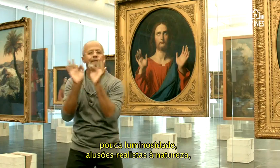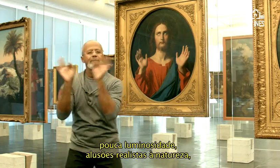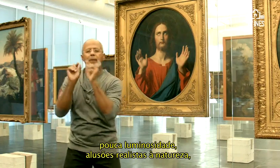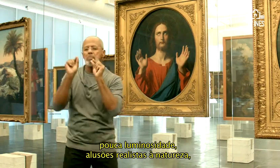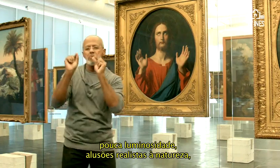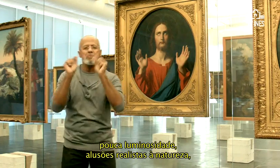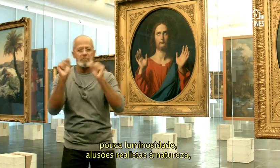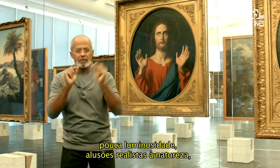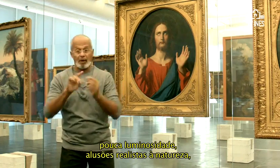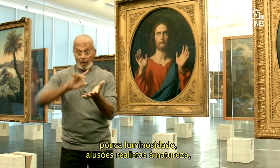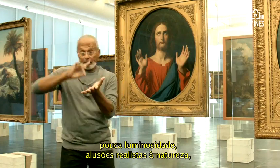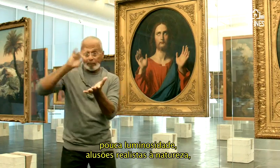Alusões realistas à natureza.